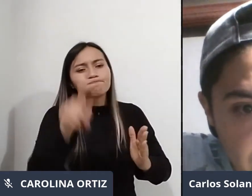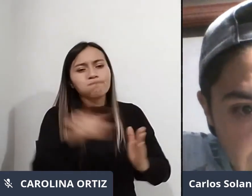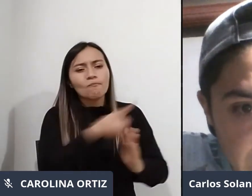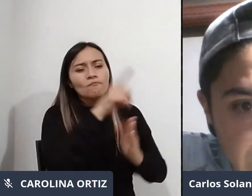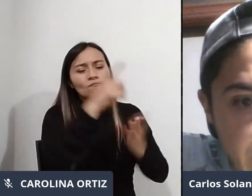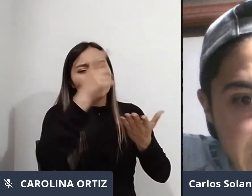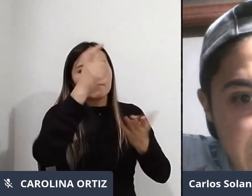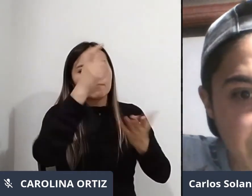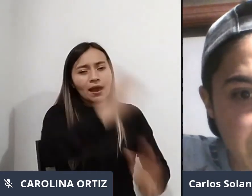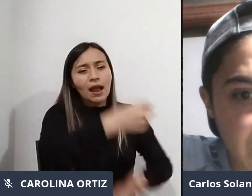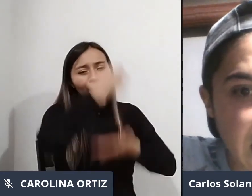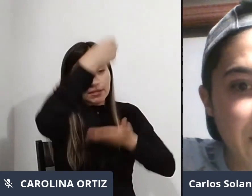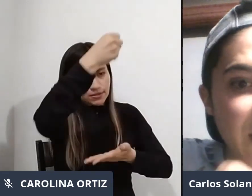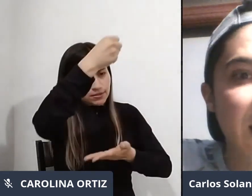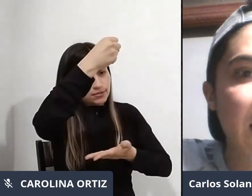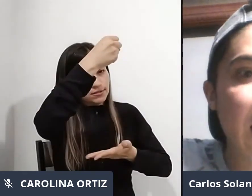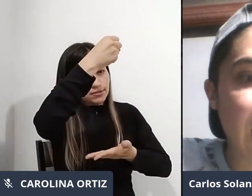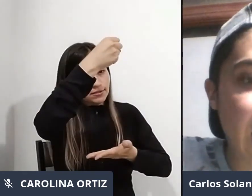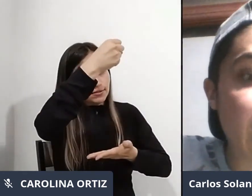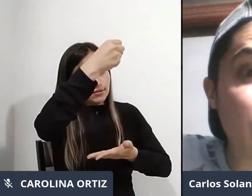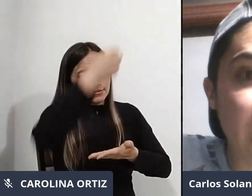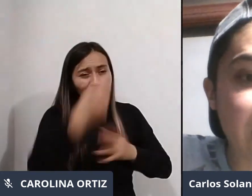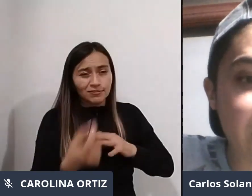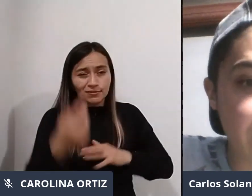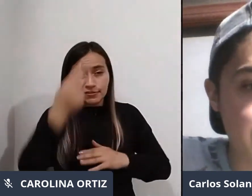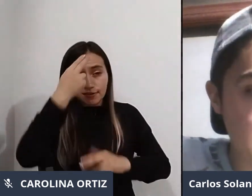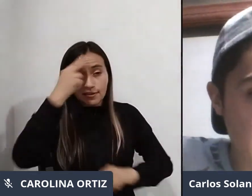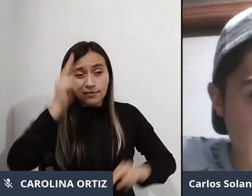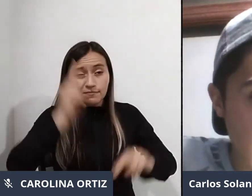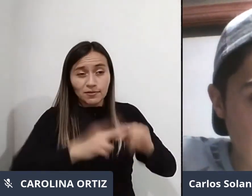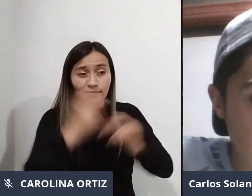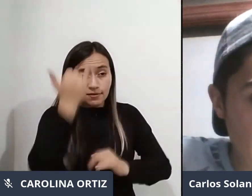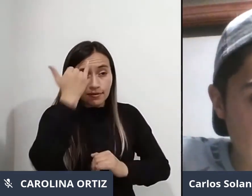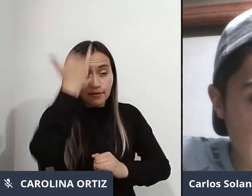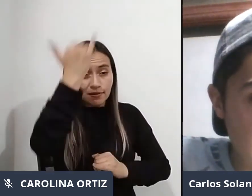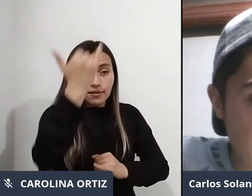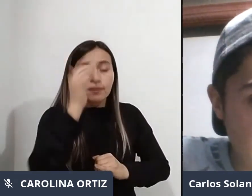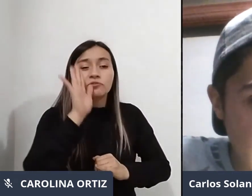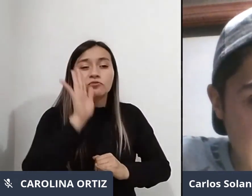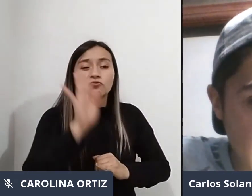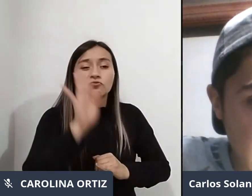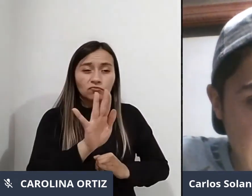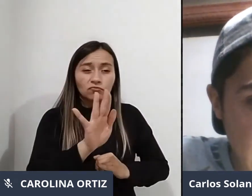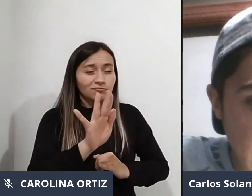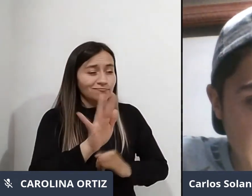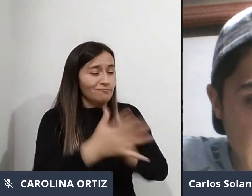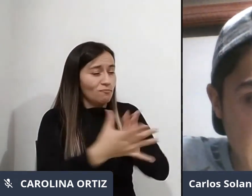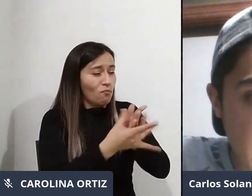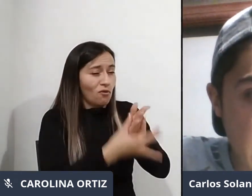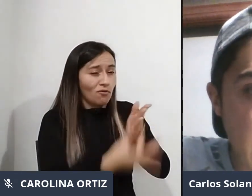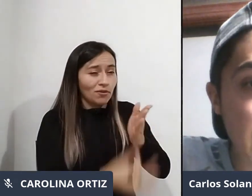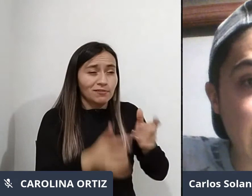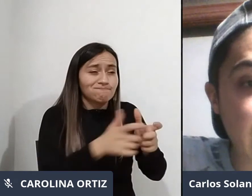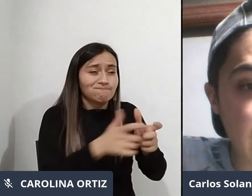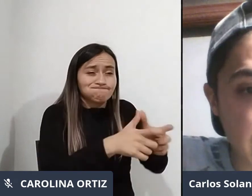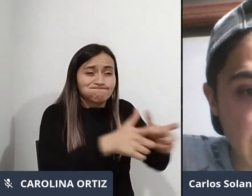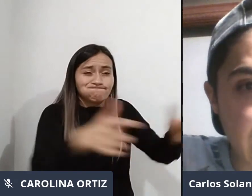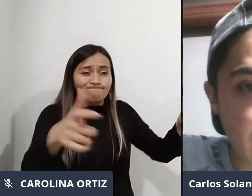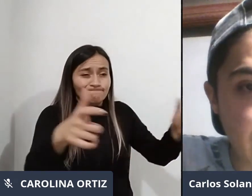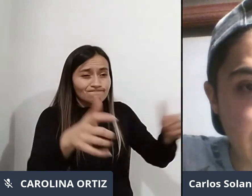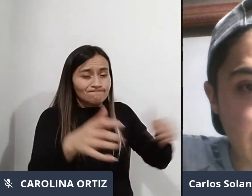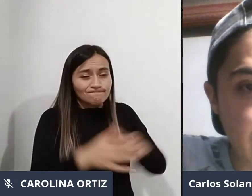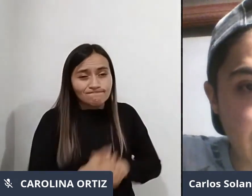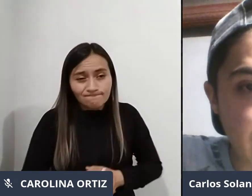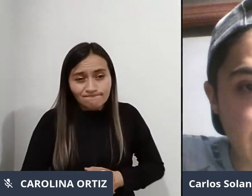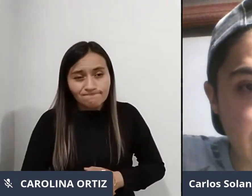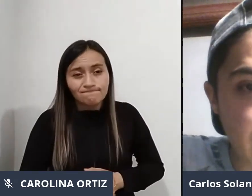inventó esta aberración, la miseria en abundancia. Soy profesor en favor de la esperanza que me anima a